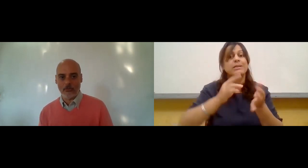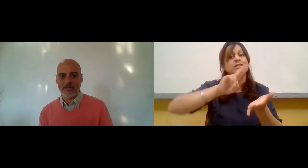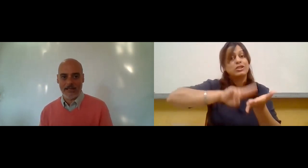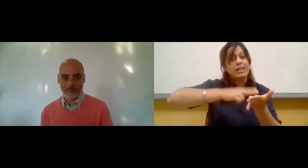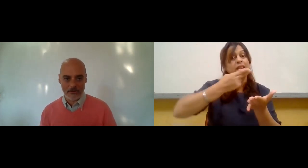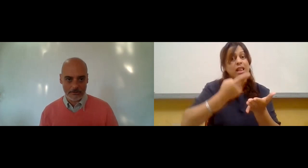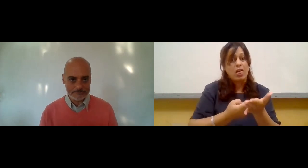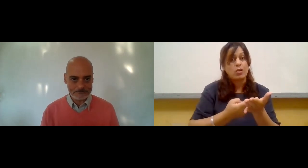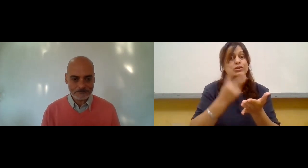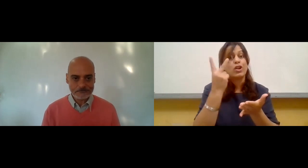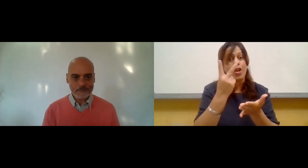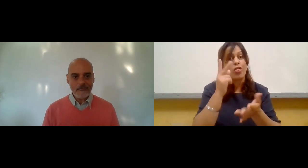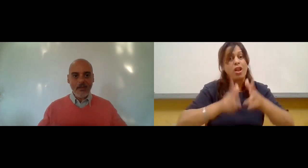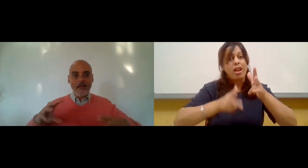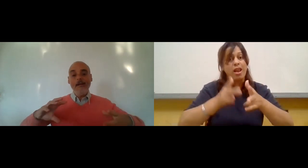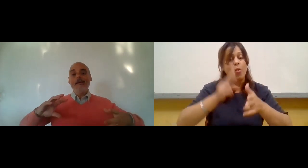señas uruguaya español.